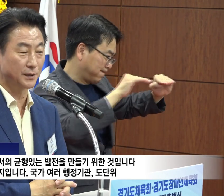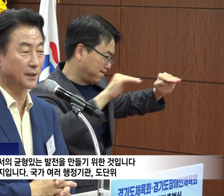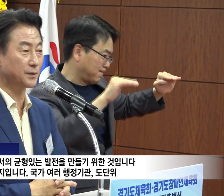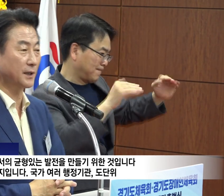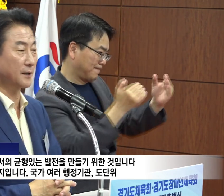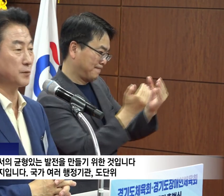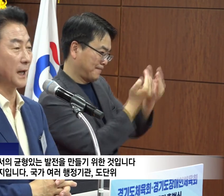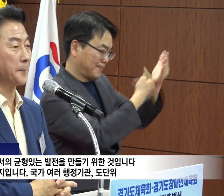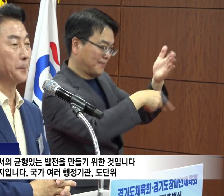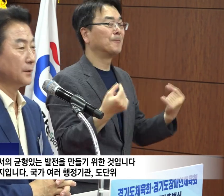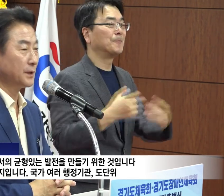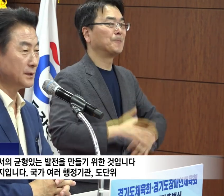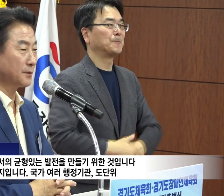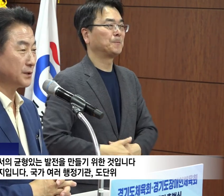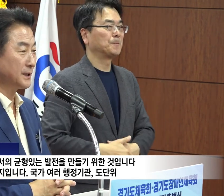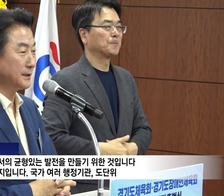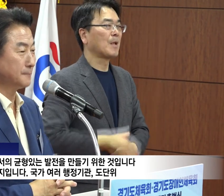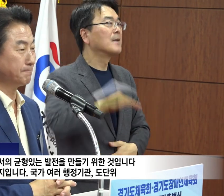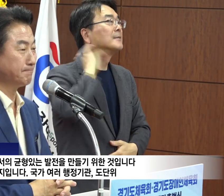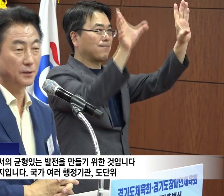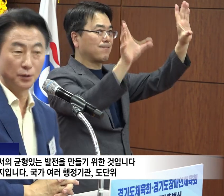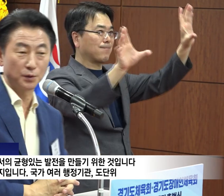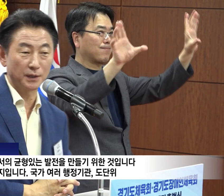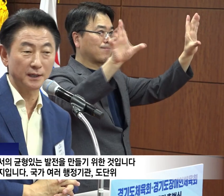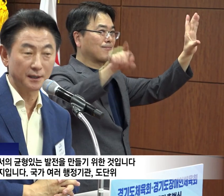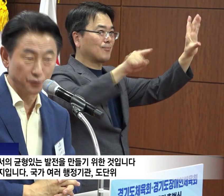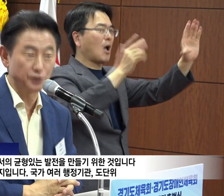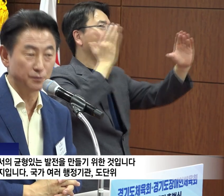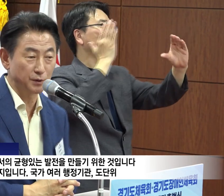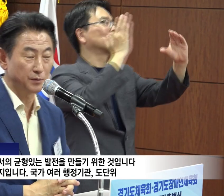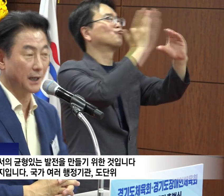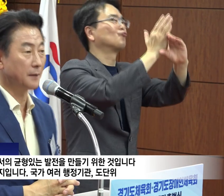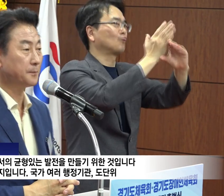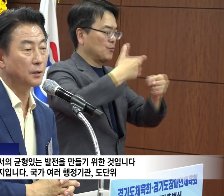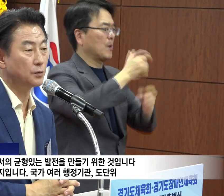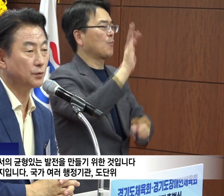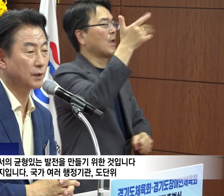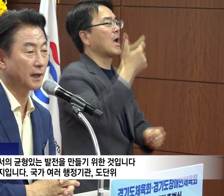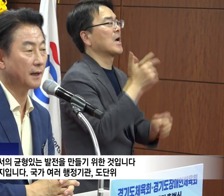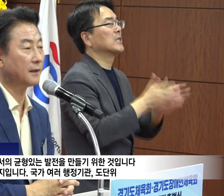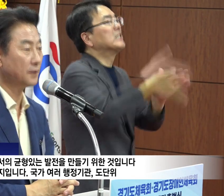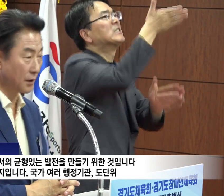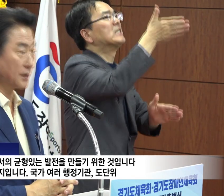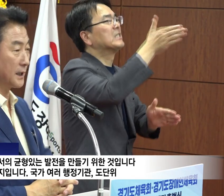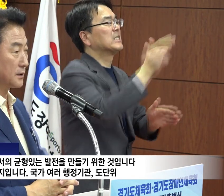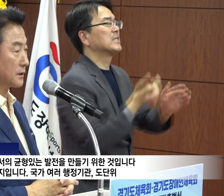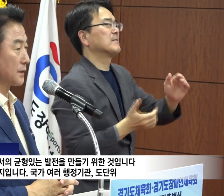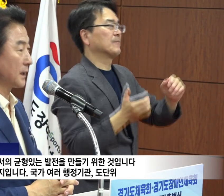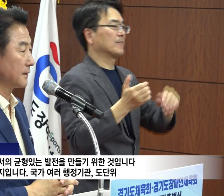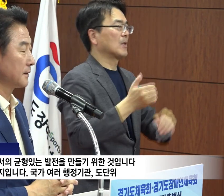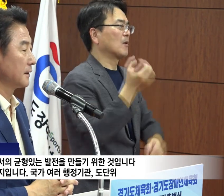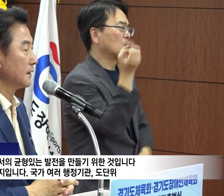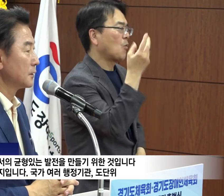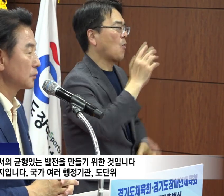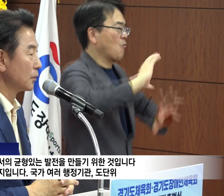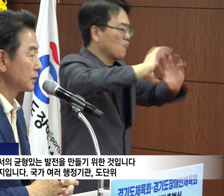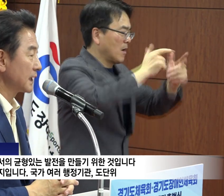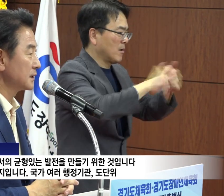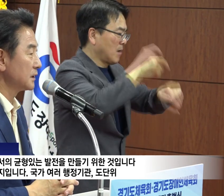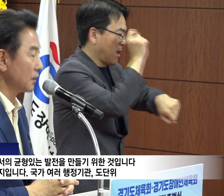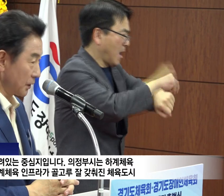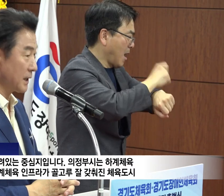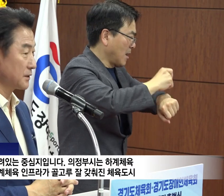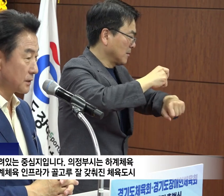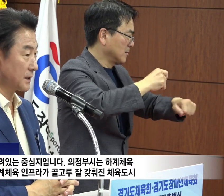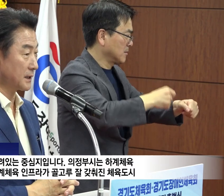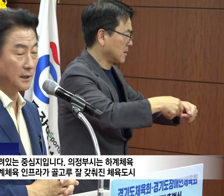만들기 위한 것이라고 생각합니다. 우리 의정부시는 교통의 중심지입니다. 국가 여러 행정기관, 도